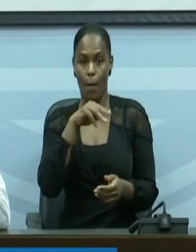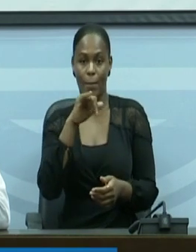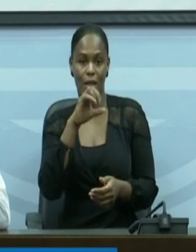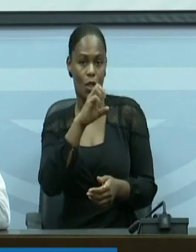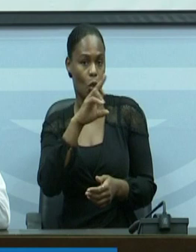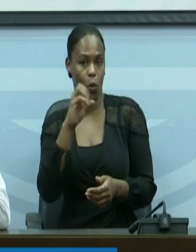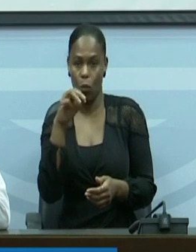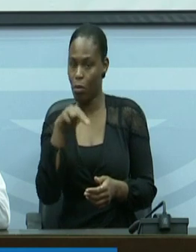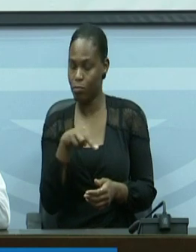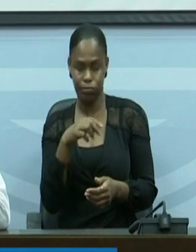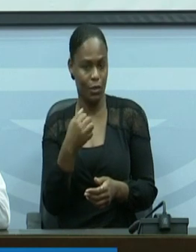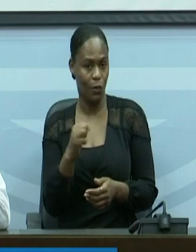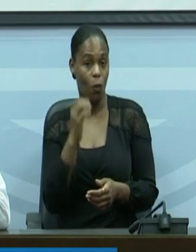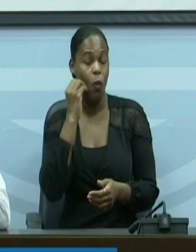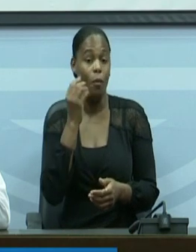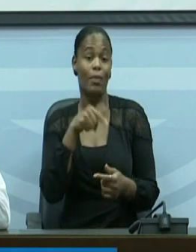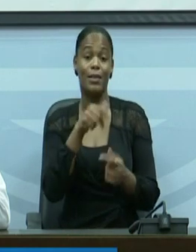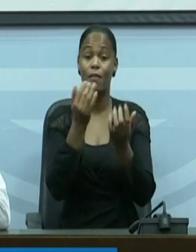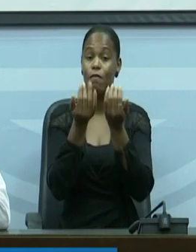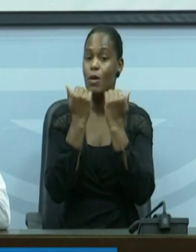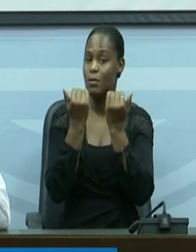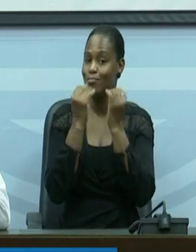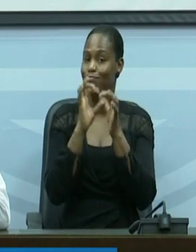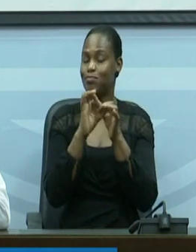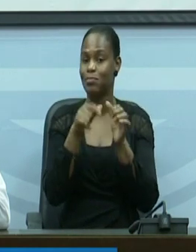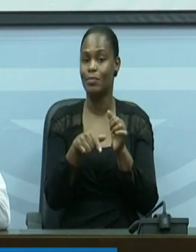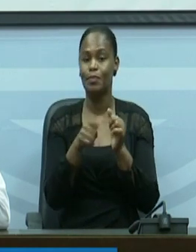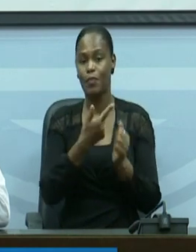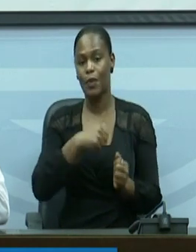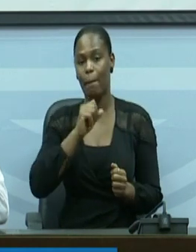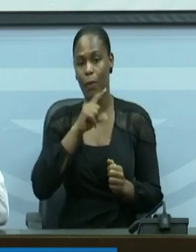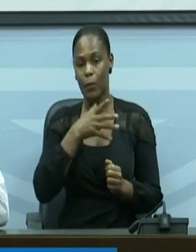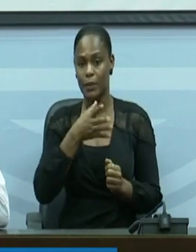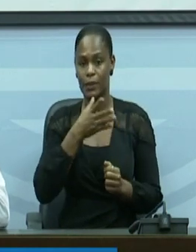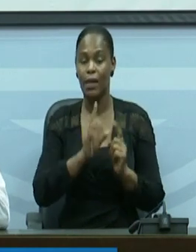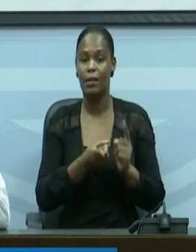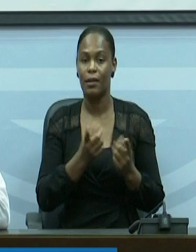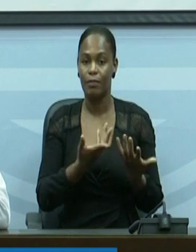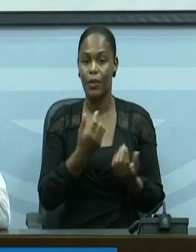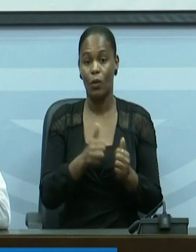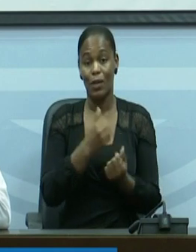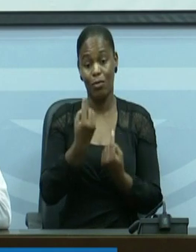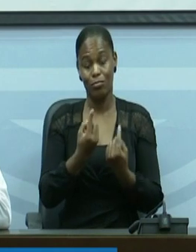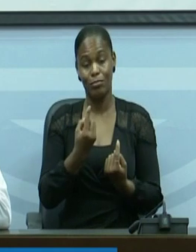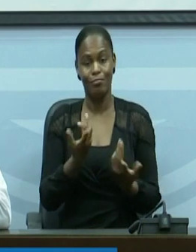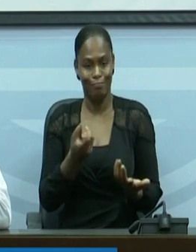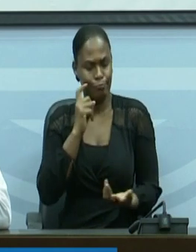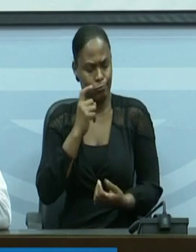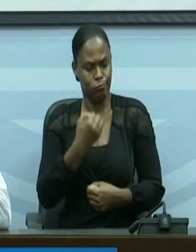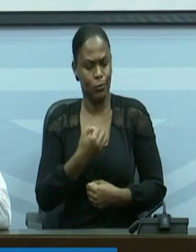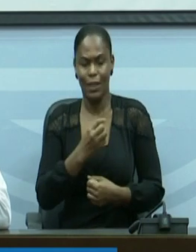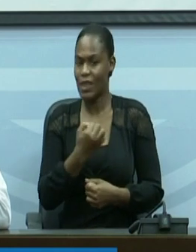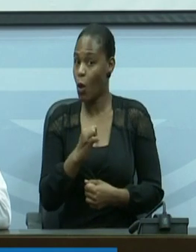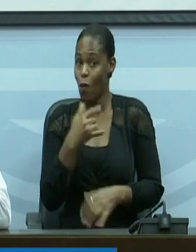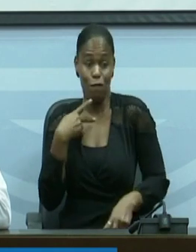não é, pelo menos de acordo com estas informações, podemos dizer que, com alguma segurança, que não é